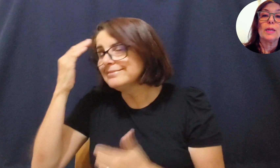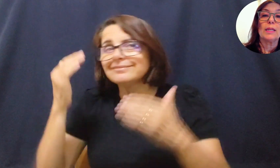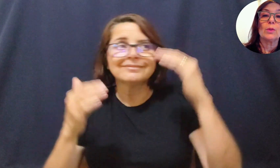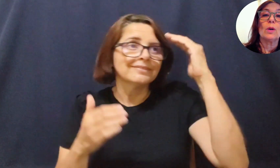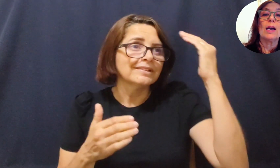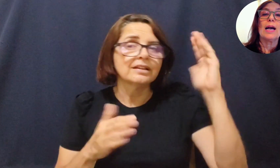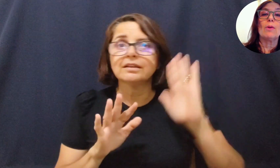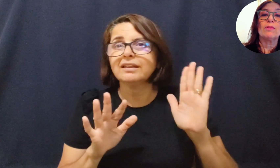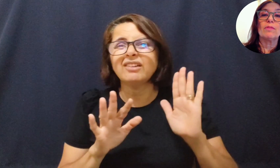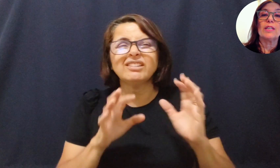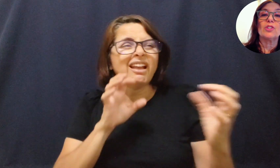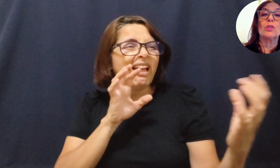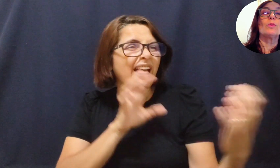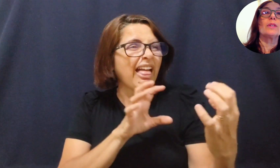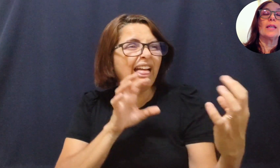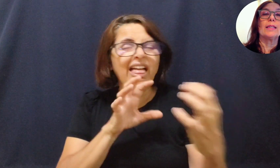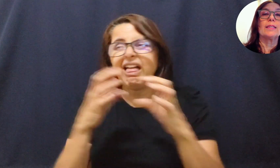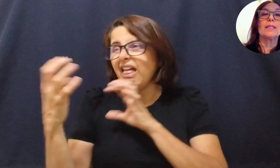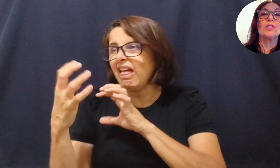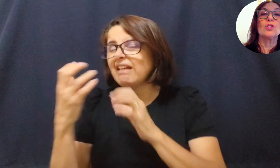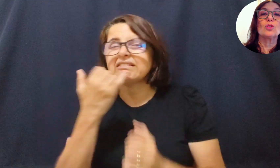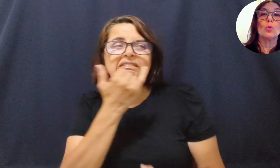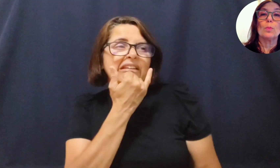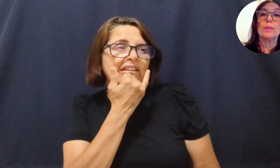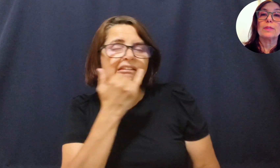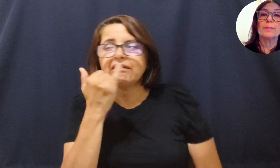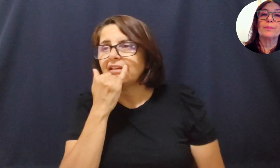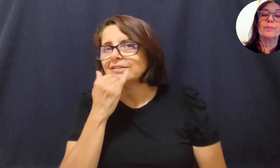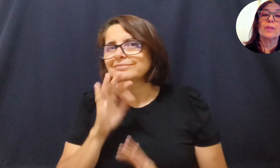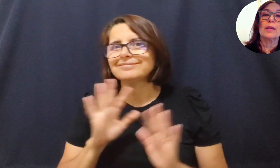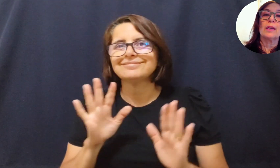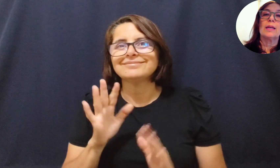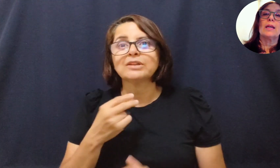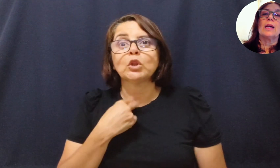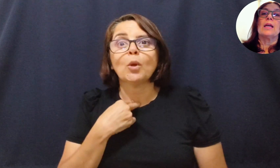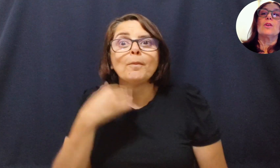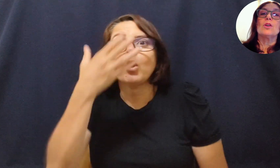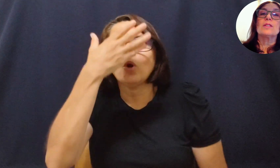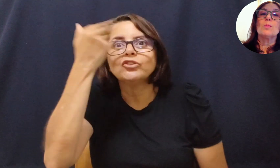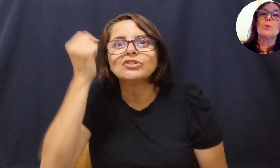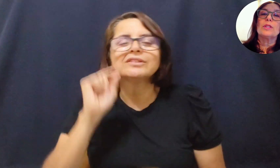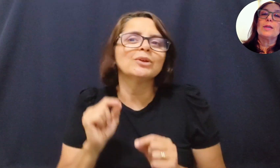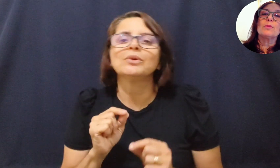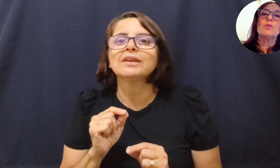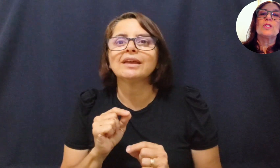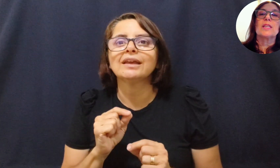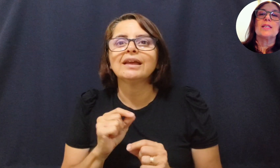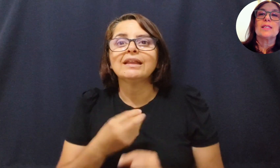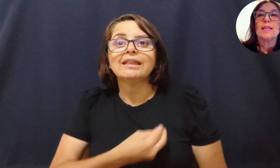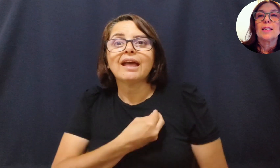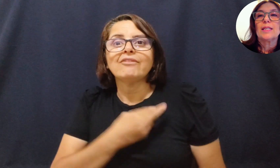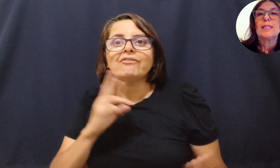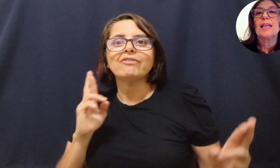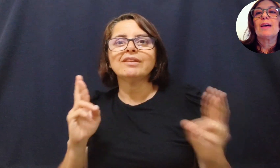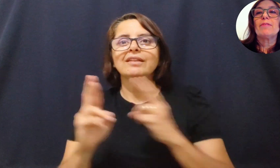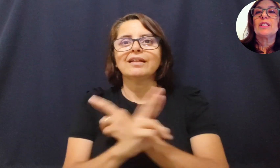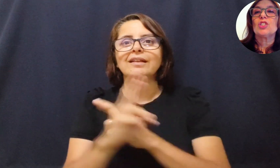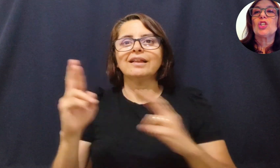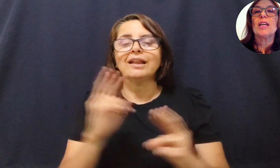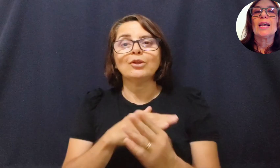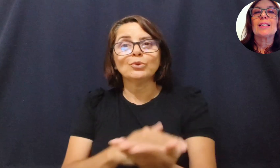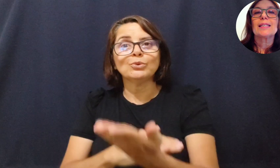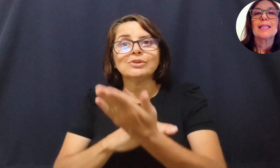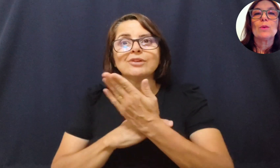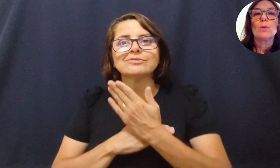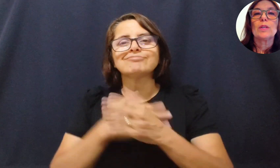entendimento, ao invés de contendas e desculpas. Nós não podemos nos esquecer que será a vida